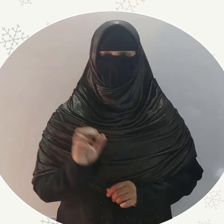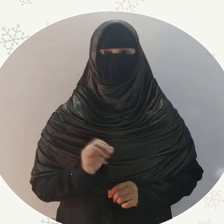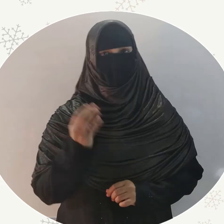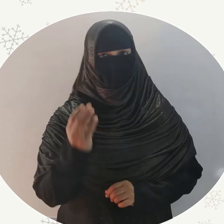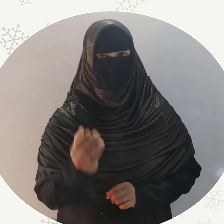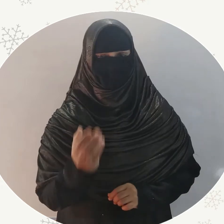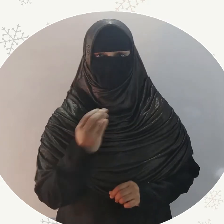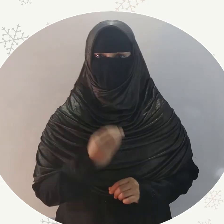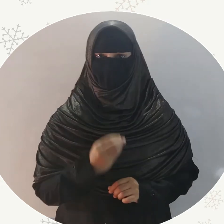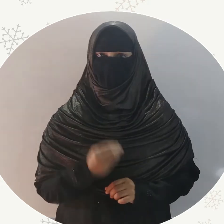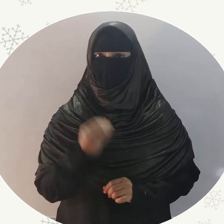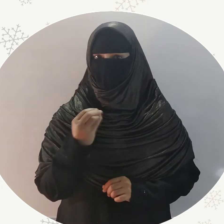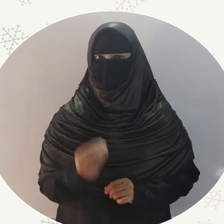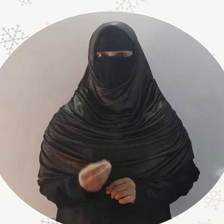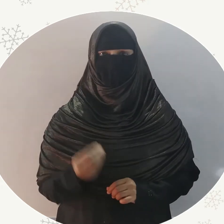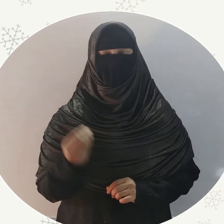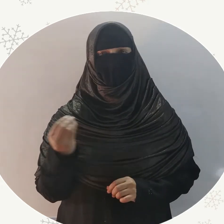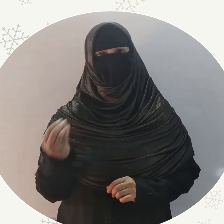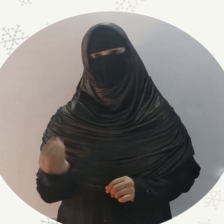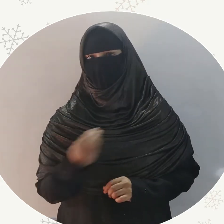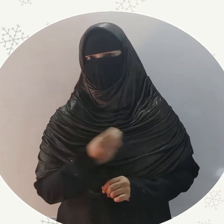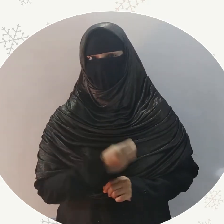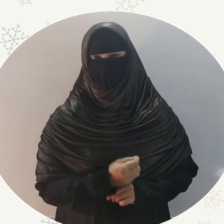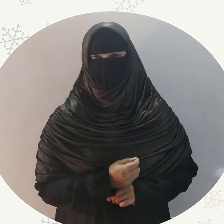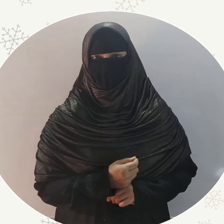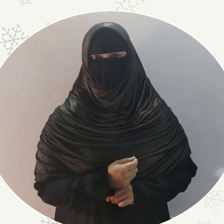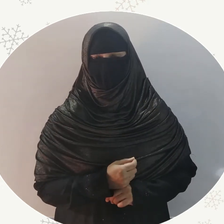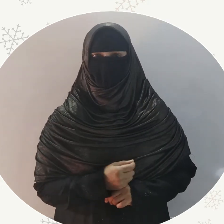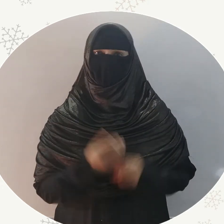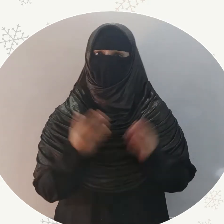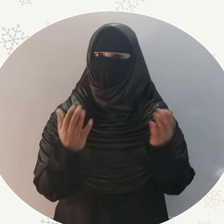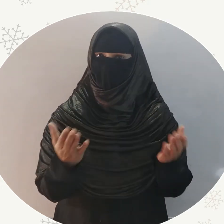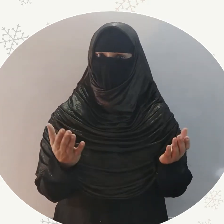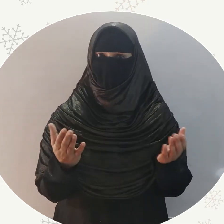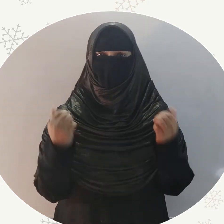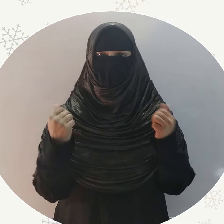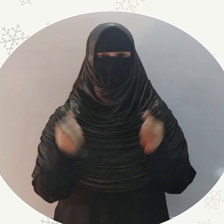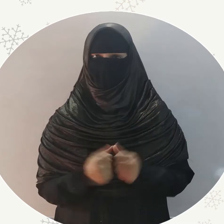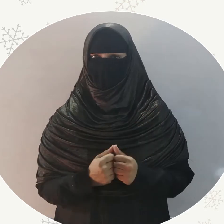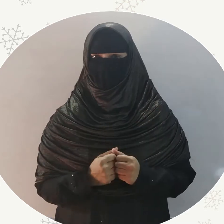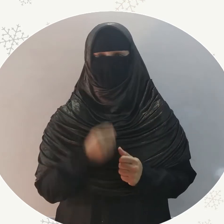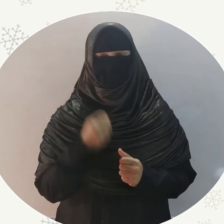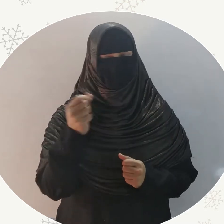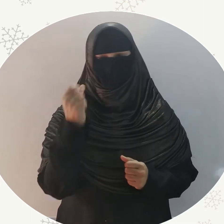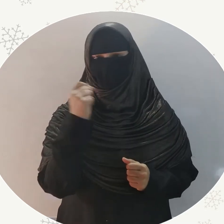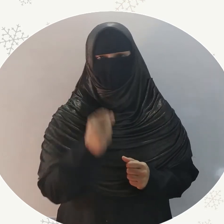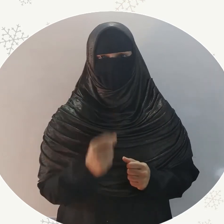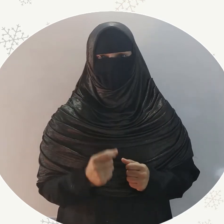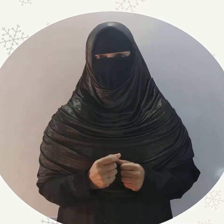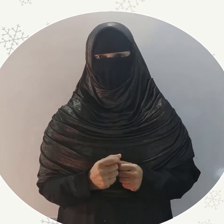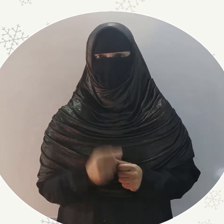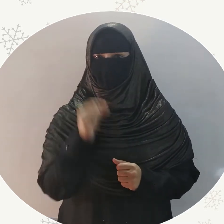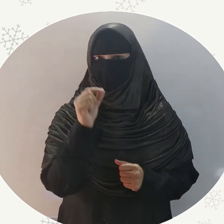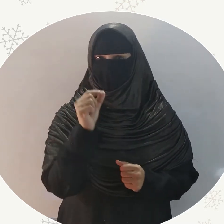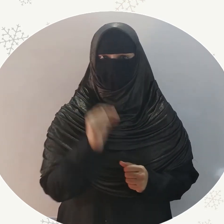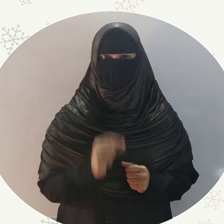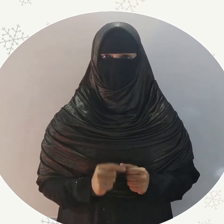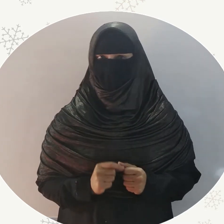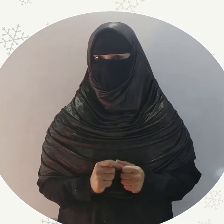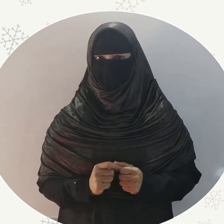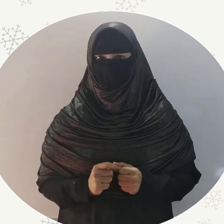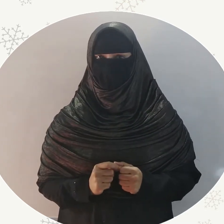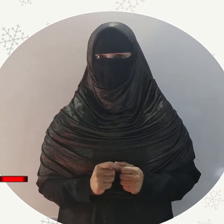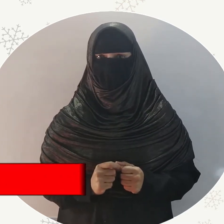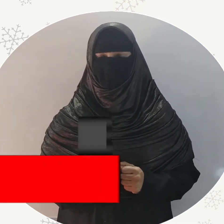Hi friends, week 5, video 11 ലേക്ക് എല്ലാവർക്കും സ്വാഗതം. Week 1 to week 5 വളരെ നല്ല ജേർണി ആയിരുന്നു. നിങ്ങൾ എന്റെ